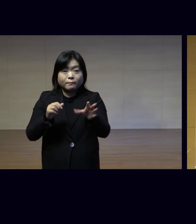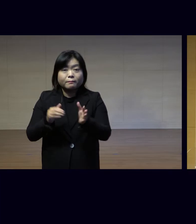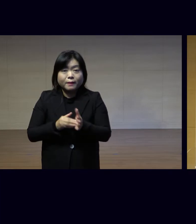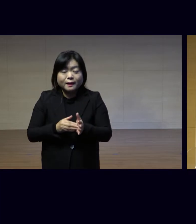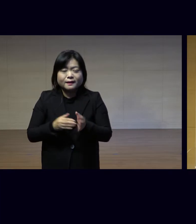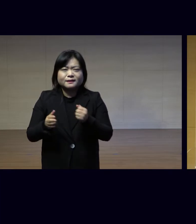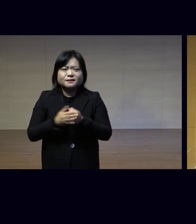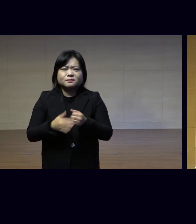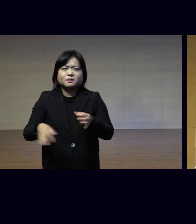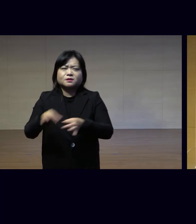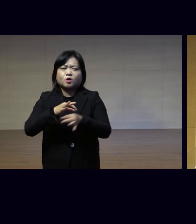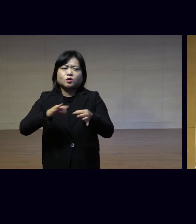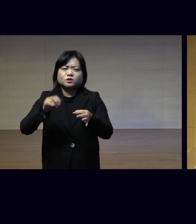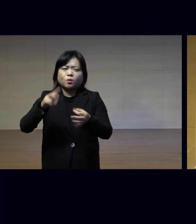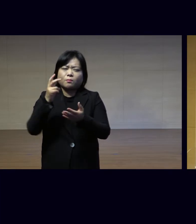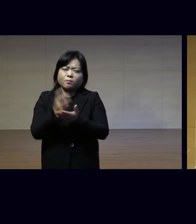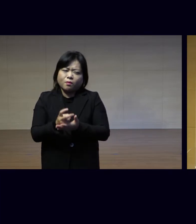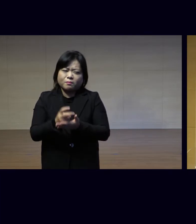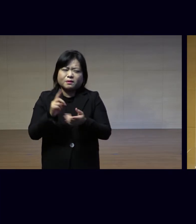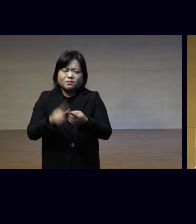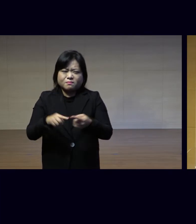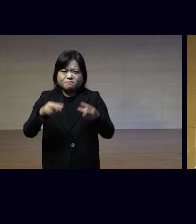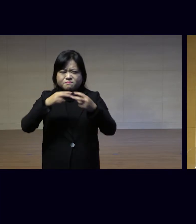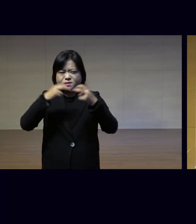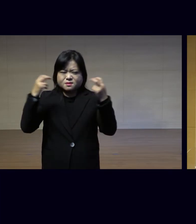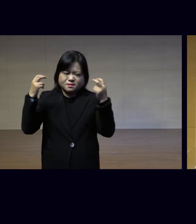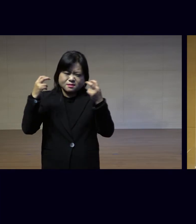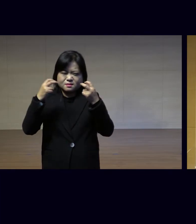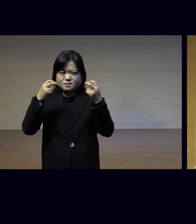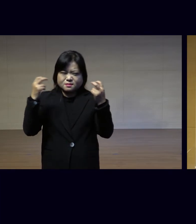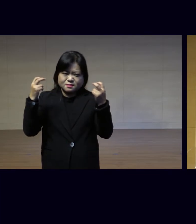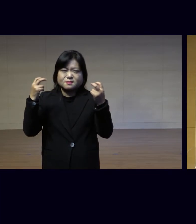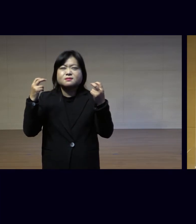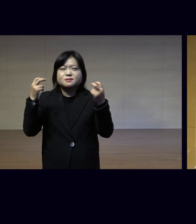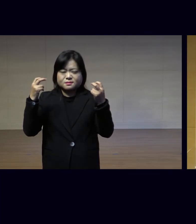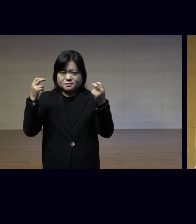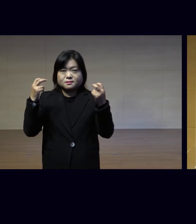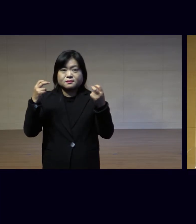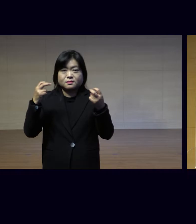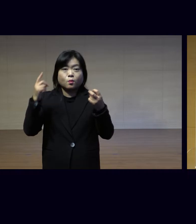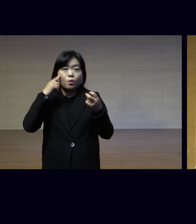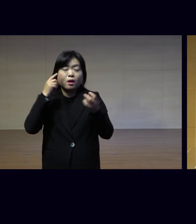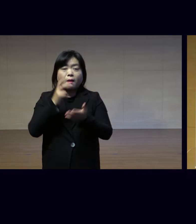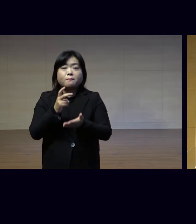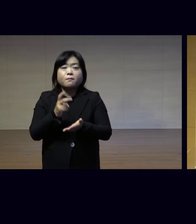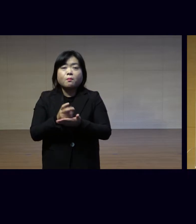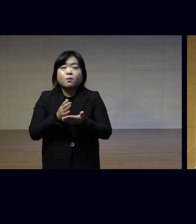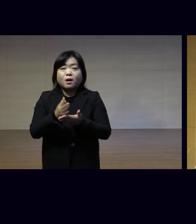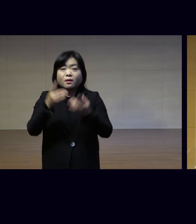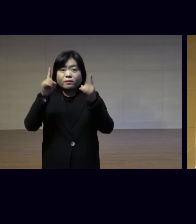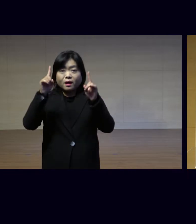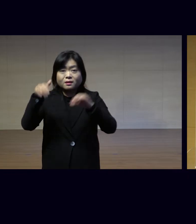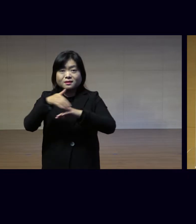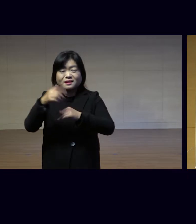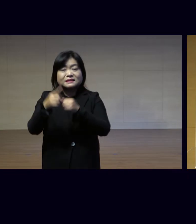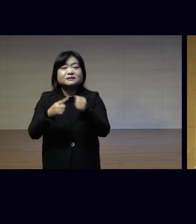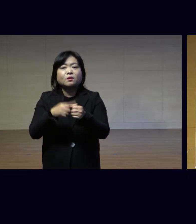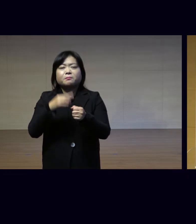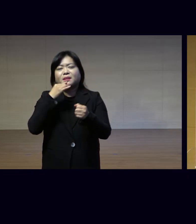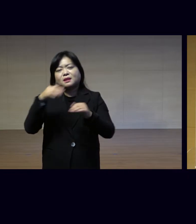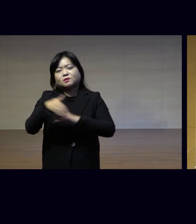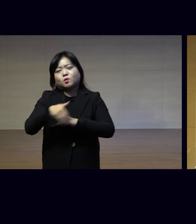그래서 경제와 법에 그렇게 정통할 수 있었던 것은 본인이 사실은 법과대학을 다닌 건 1년밖에 안